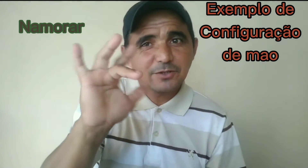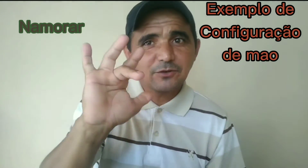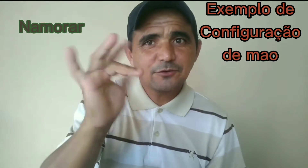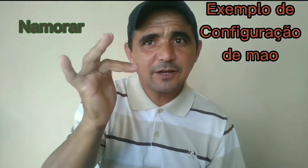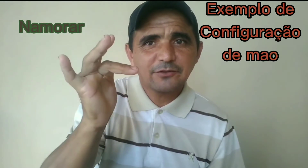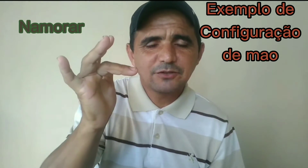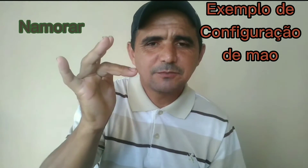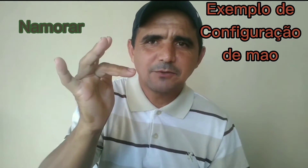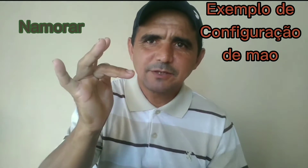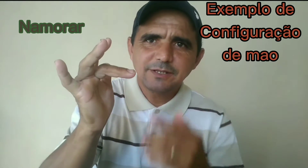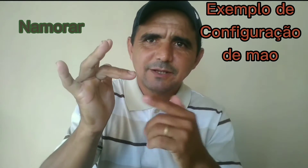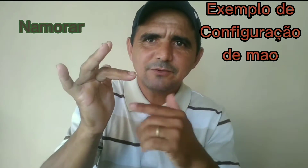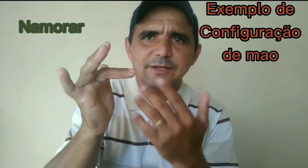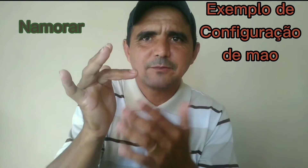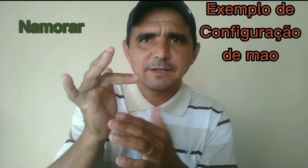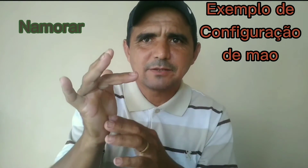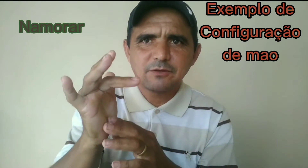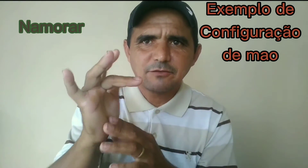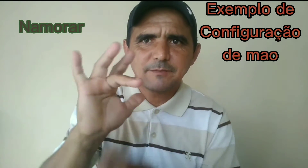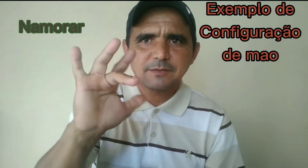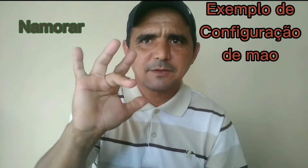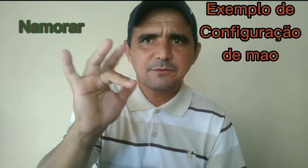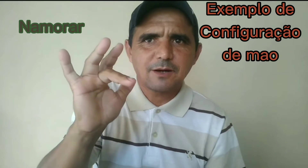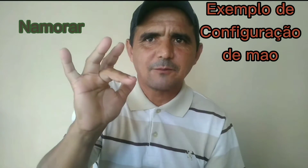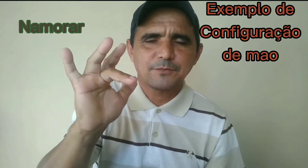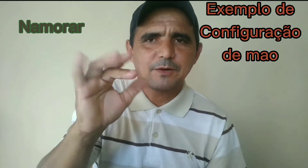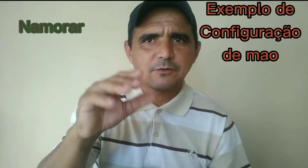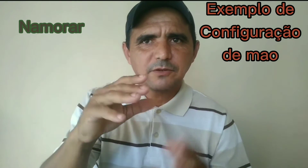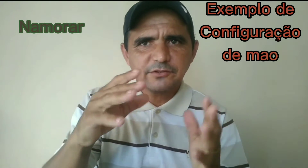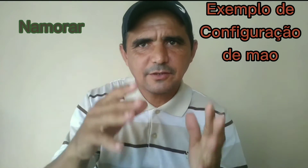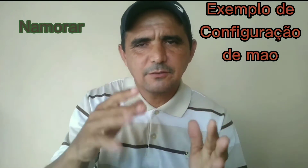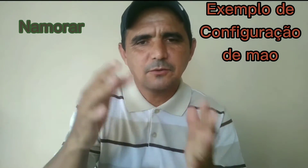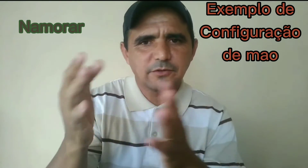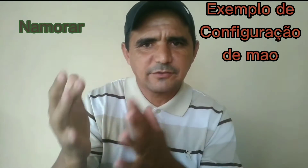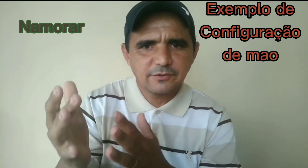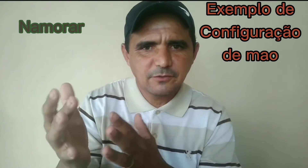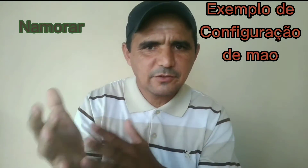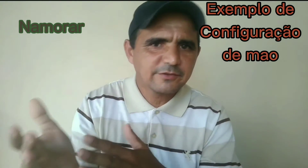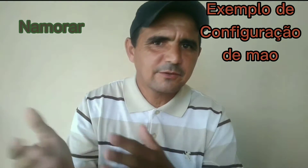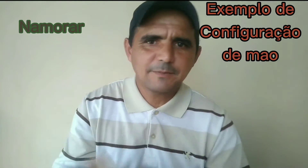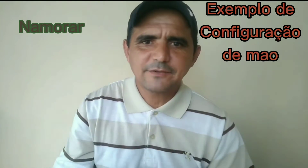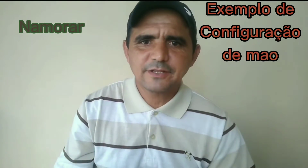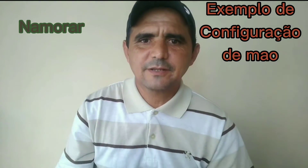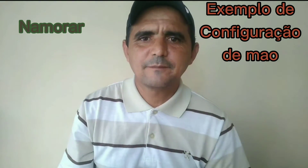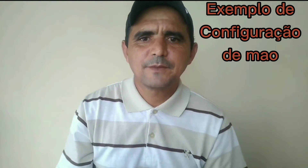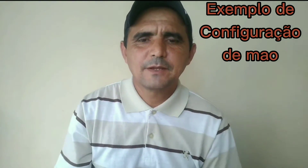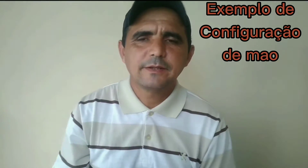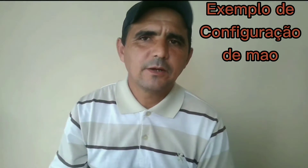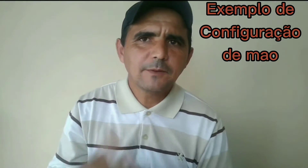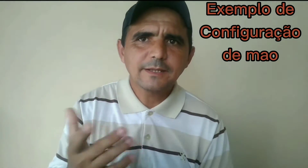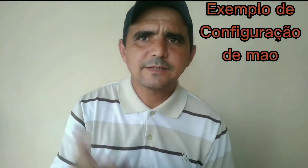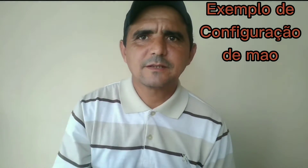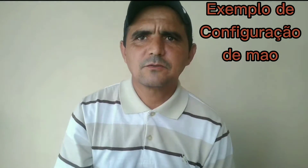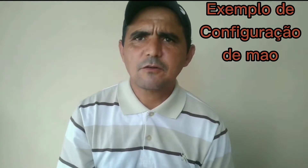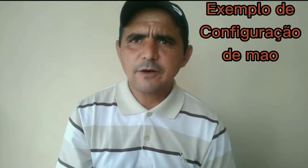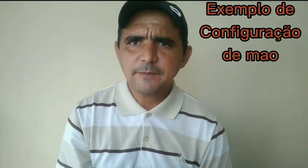outra configuração de mão que não é uma letra do alfabeto manual. Então algumas são, outras não representam nenhuma letra do